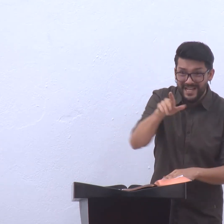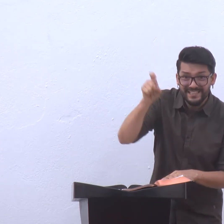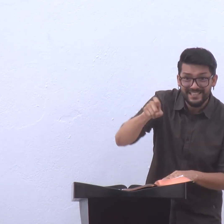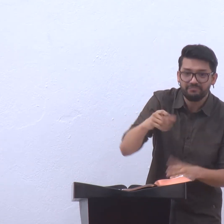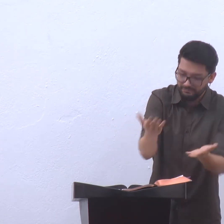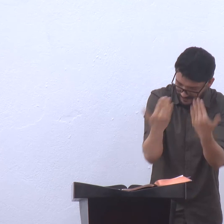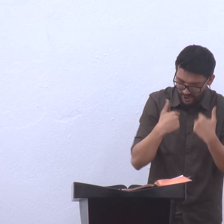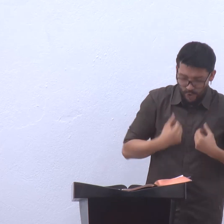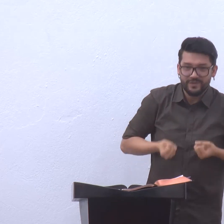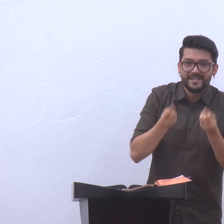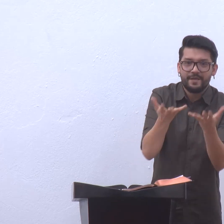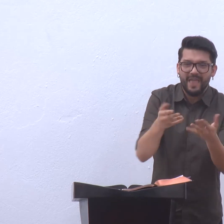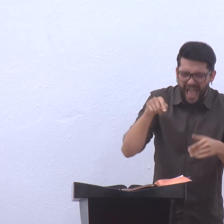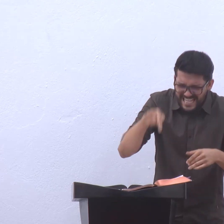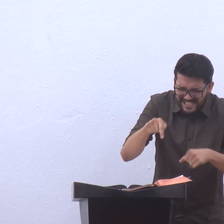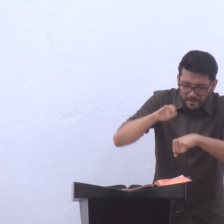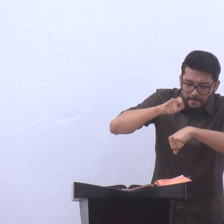dice, el que cree en mí, de su